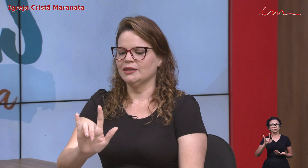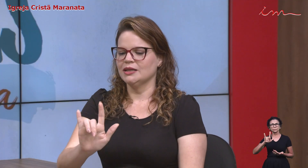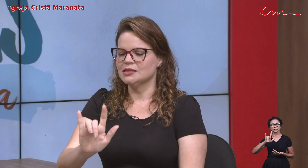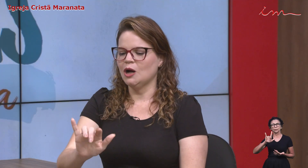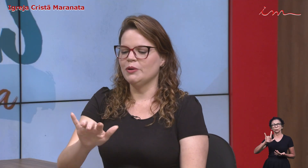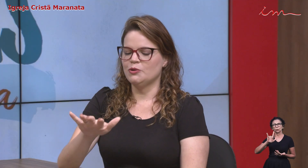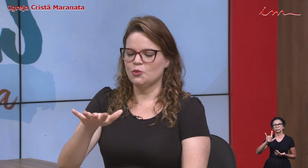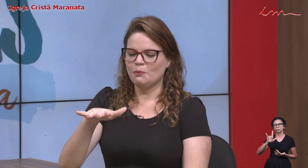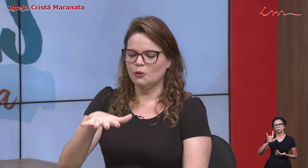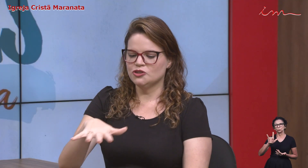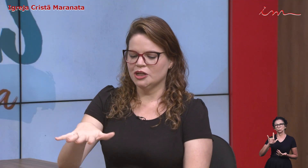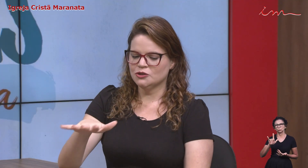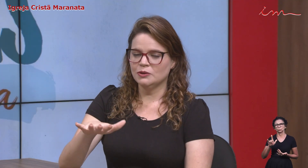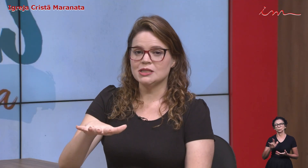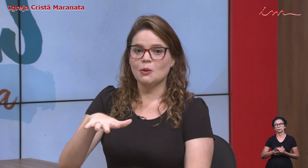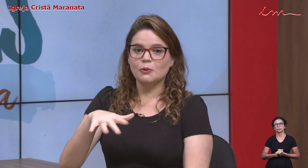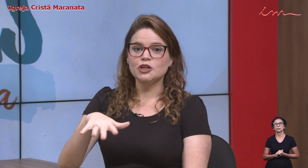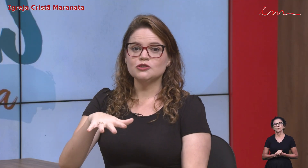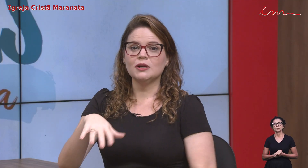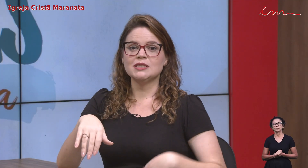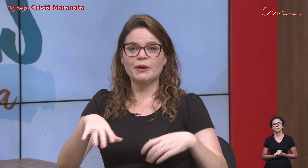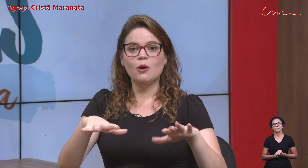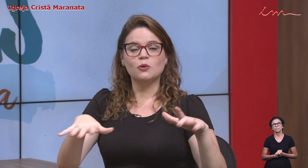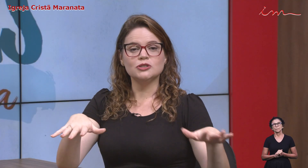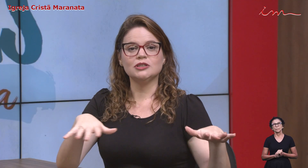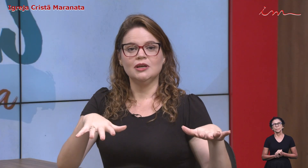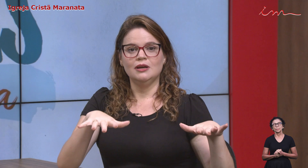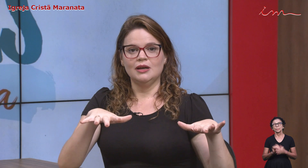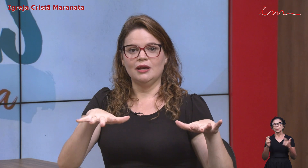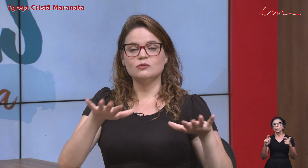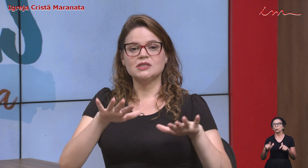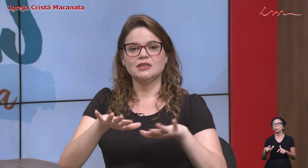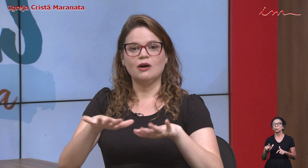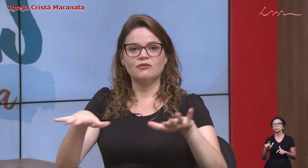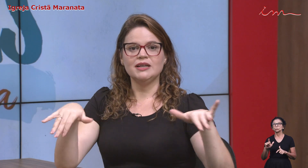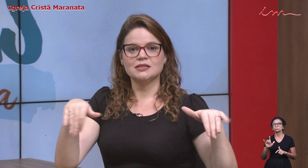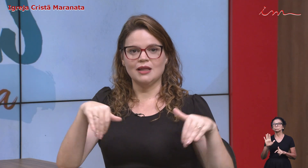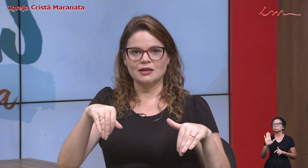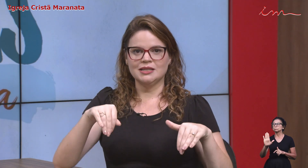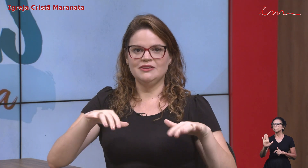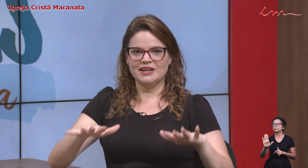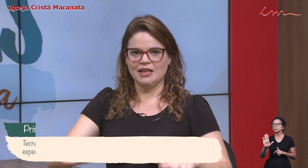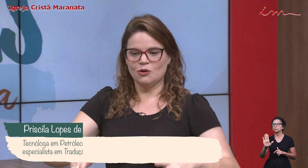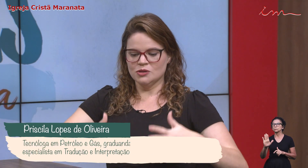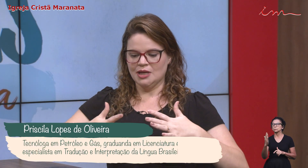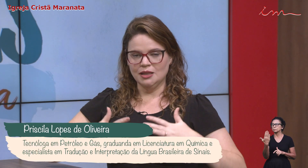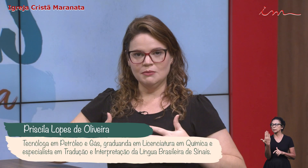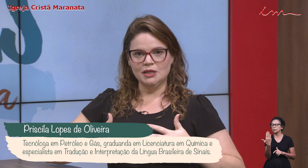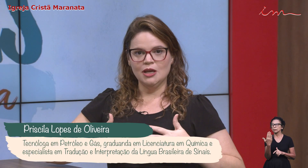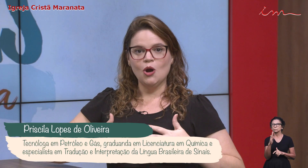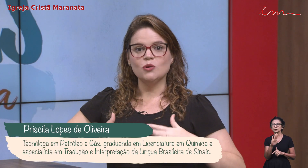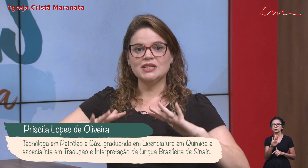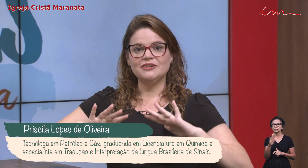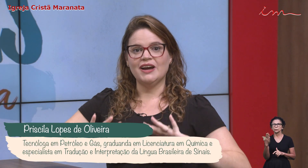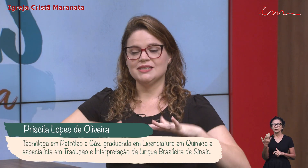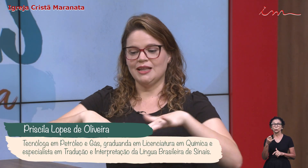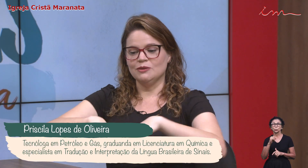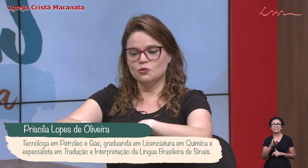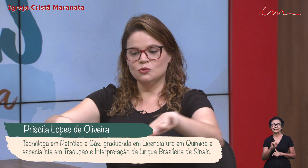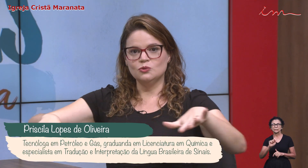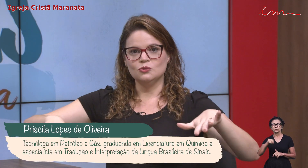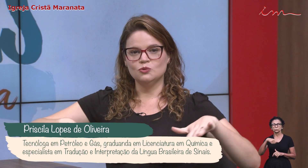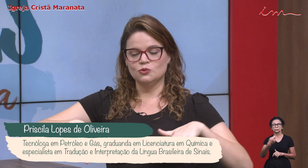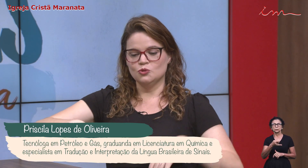a orientação e o ponto de articulação. O ponto de articulação é aonde o sinal vai estar. Se ele vai estar encostado em mim, ou se ele vai